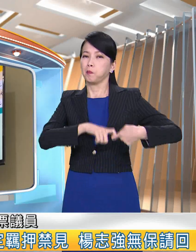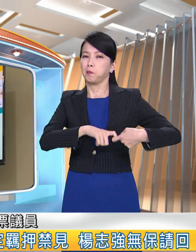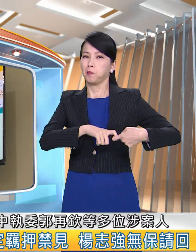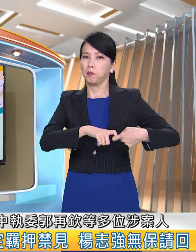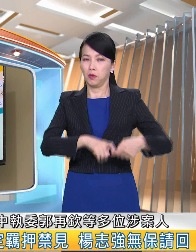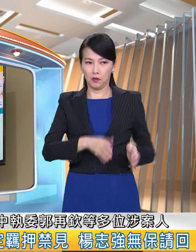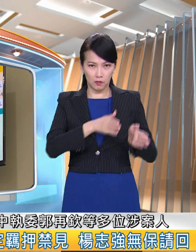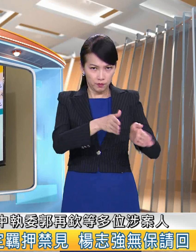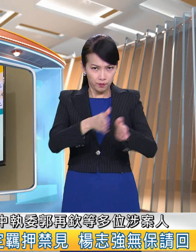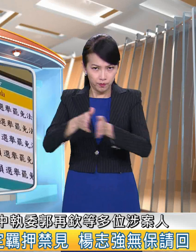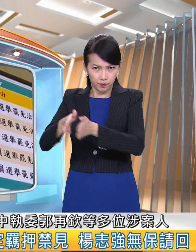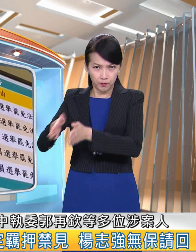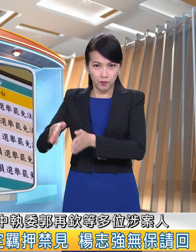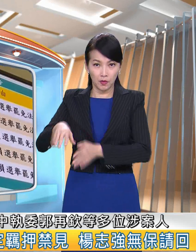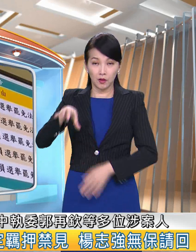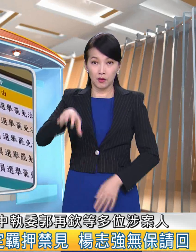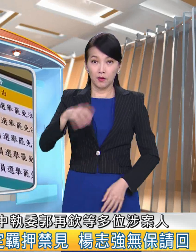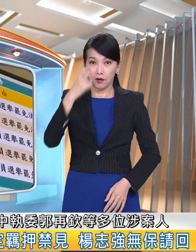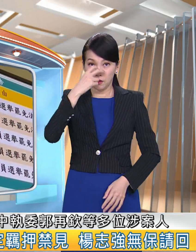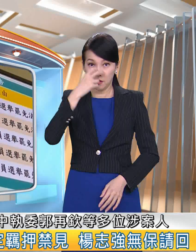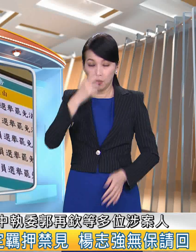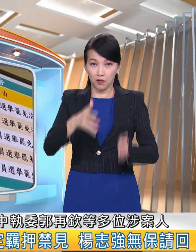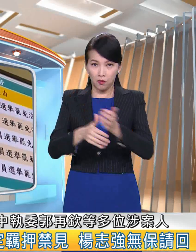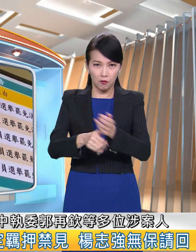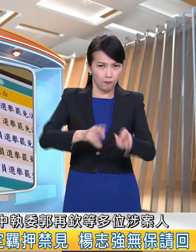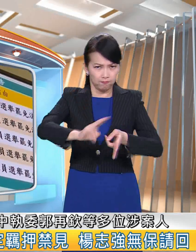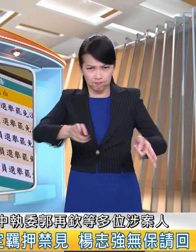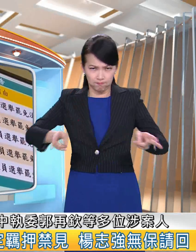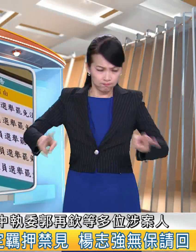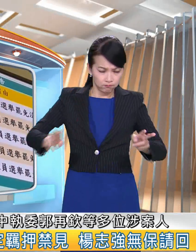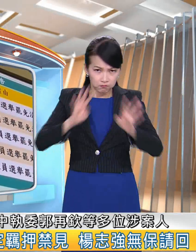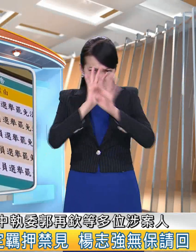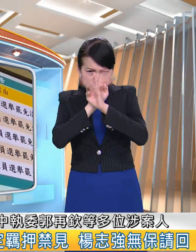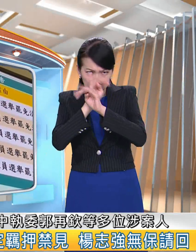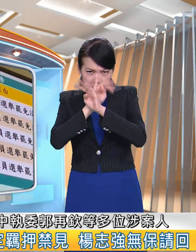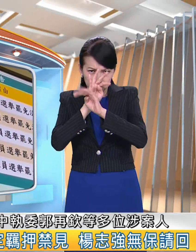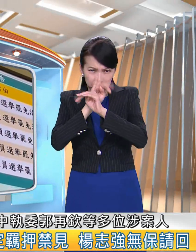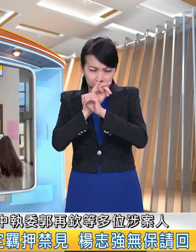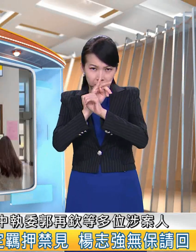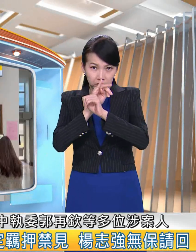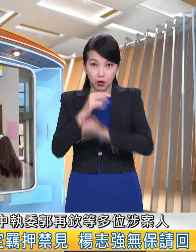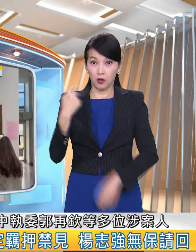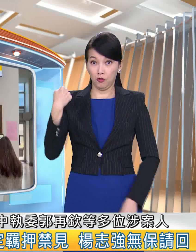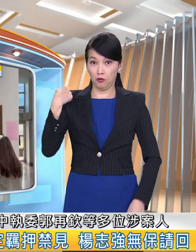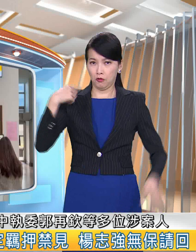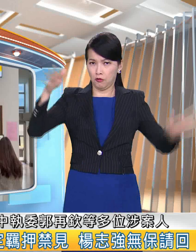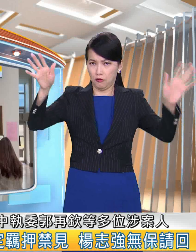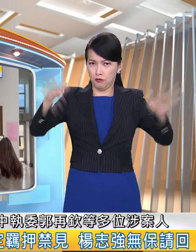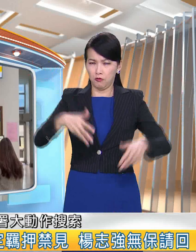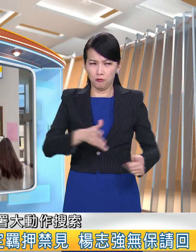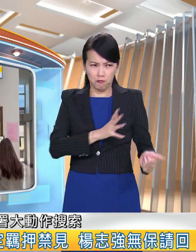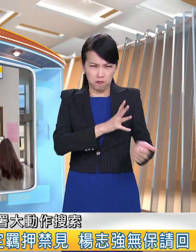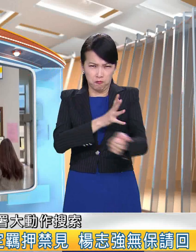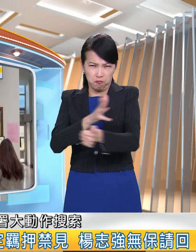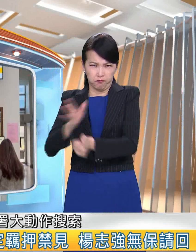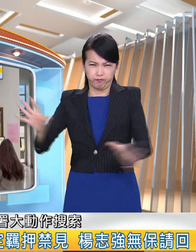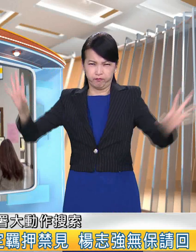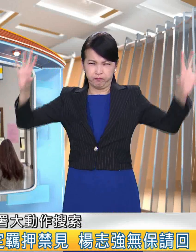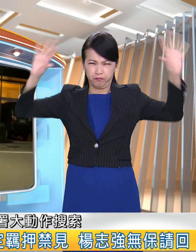及民进党前中执委郭在清等多位涉案人，都被台南地检署